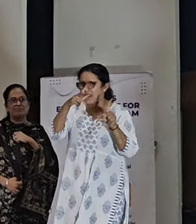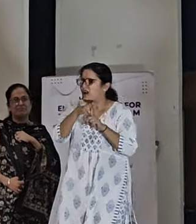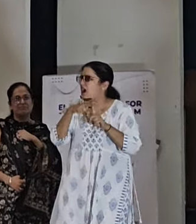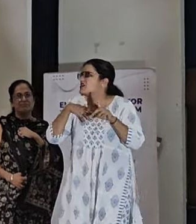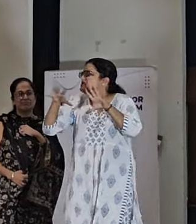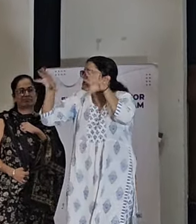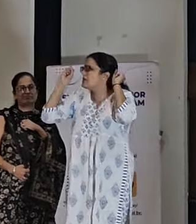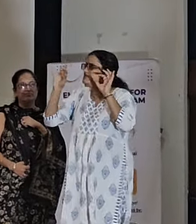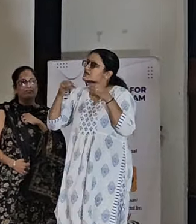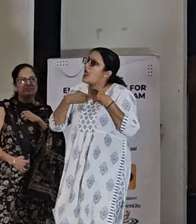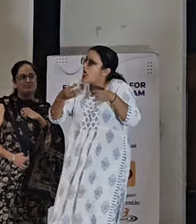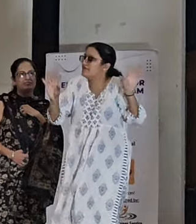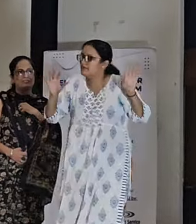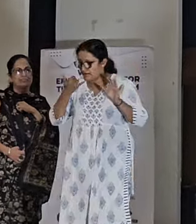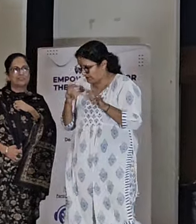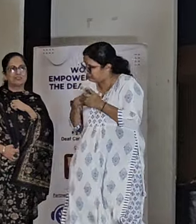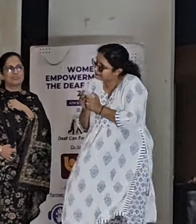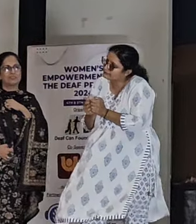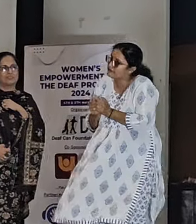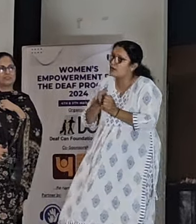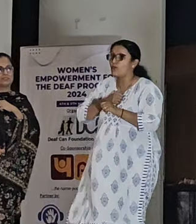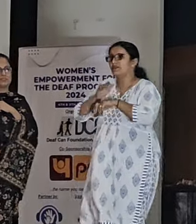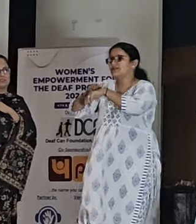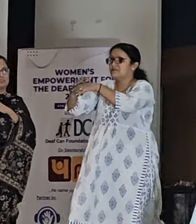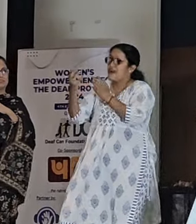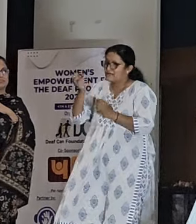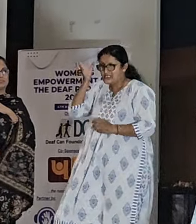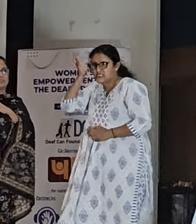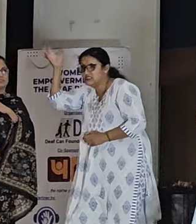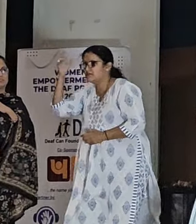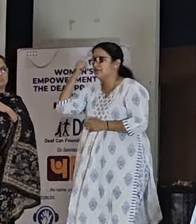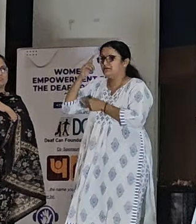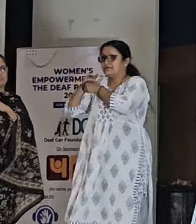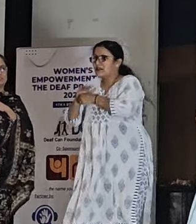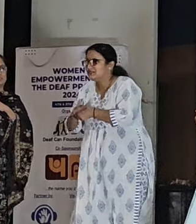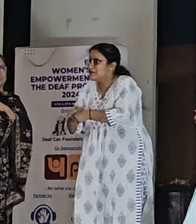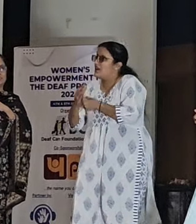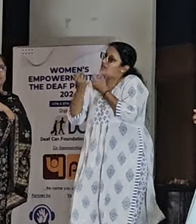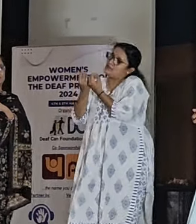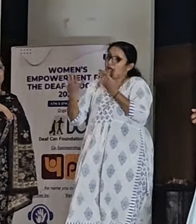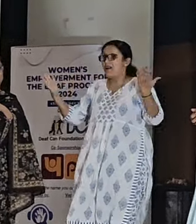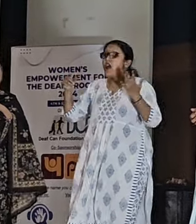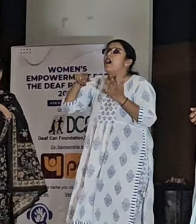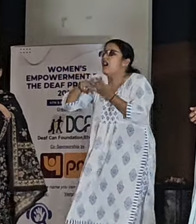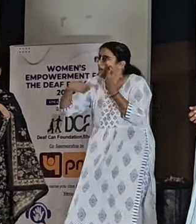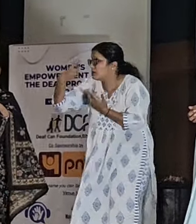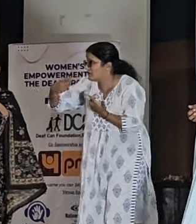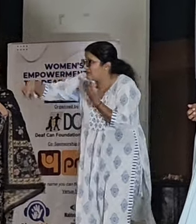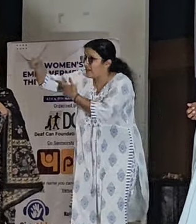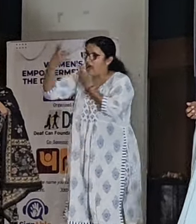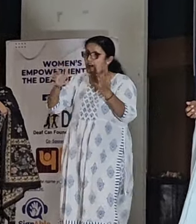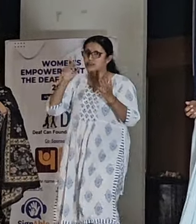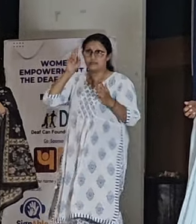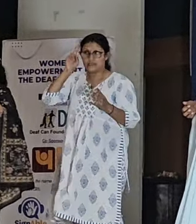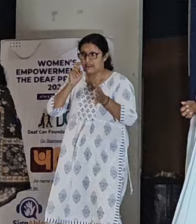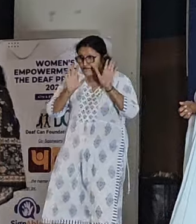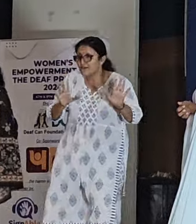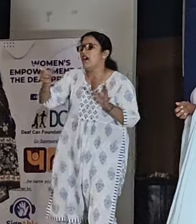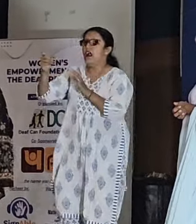एक एक करके साइनिंग कर रहे हैं तो मैं क्लियरली उन्हें देख पा रही हूँ। कभी कभार क्या होते हैं कि